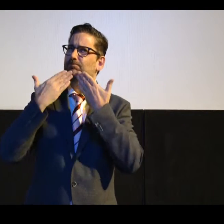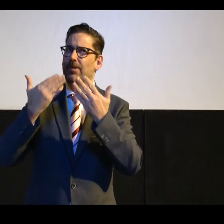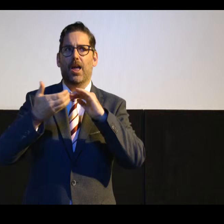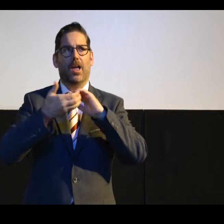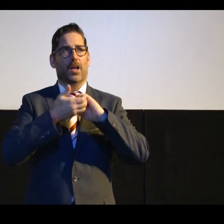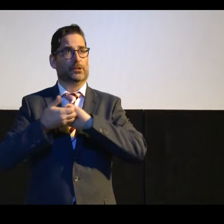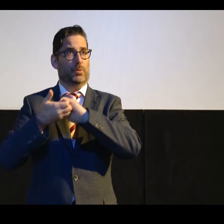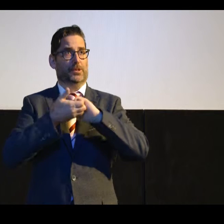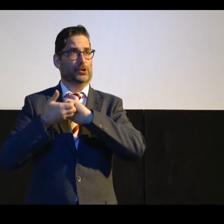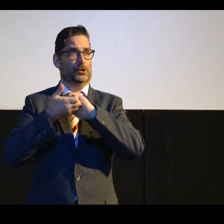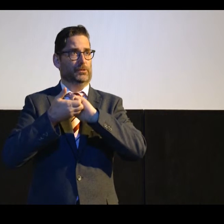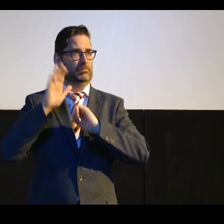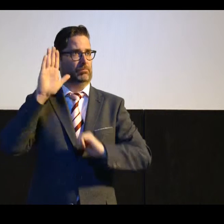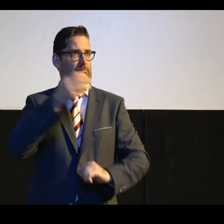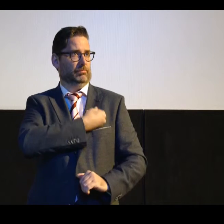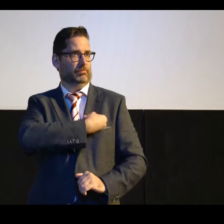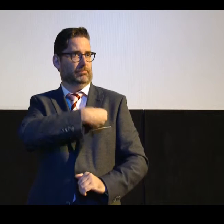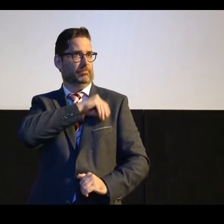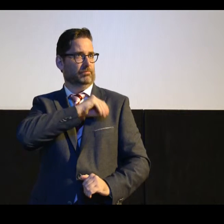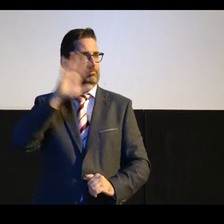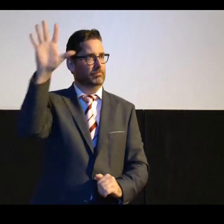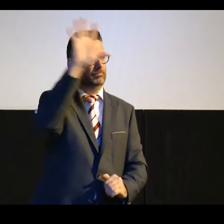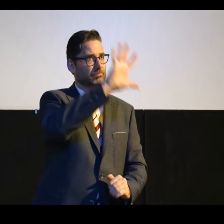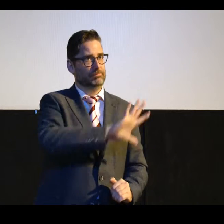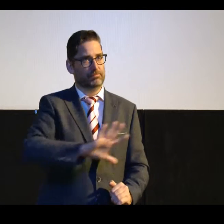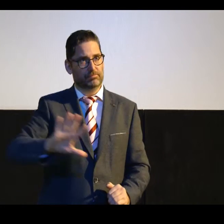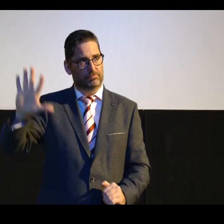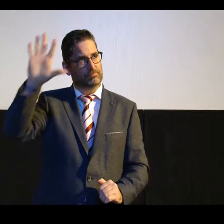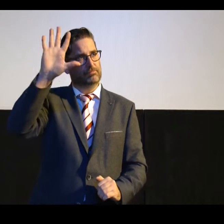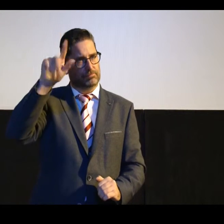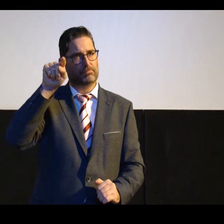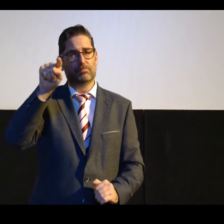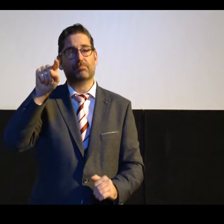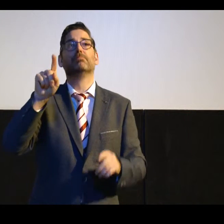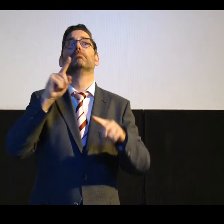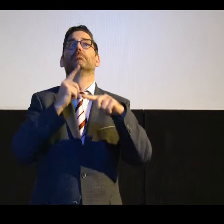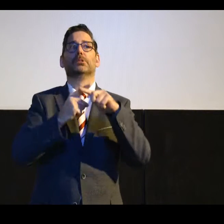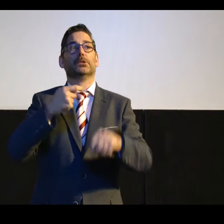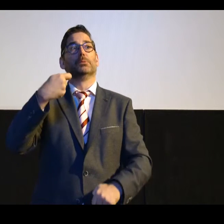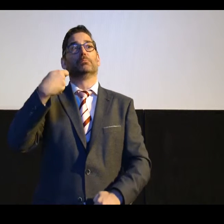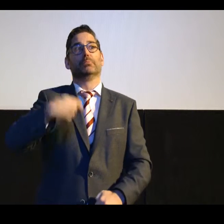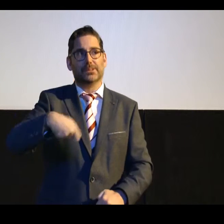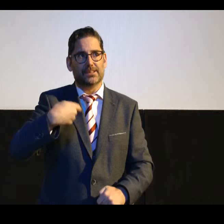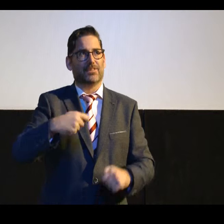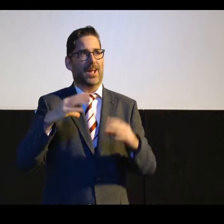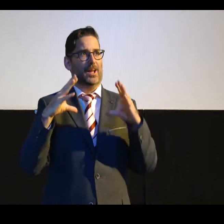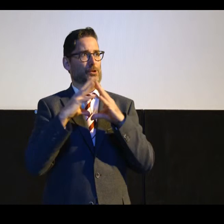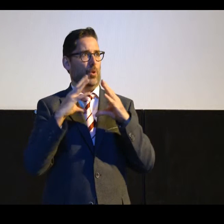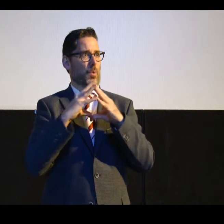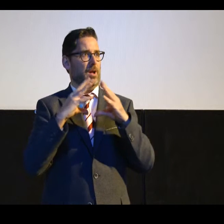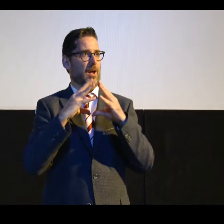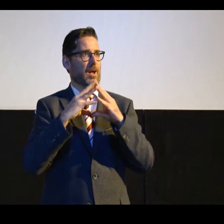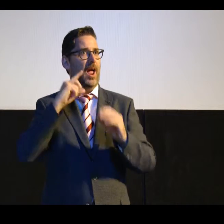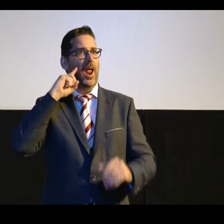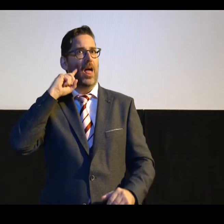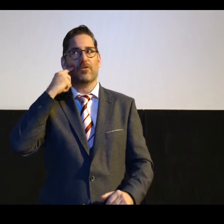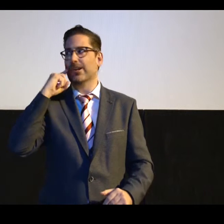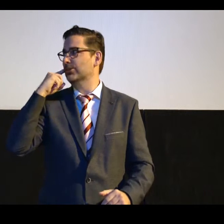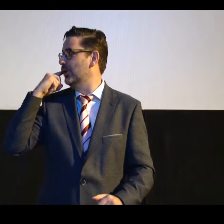aquí, agradecer en primer lugar desde la asociación, la federación y la confederación